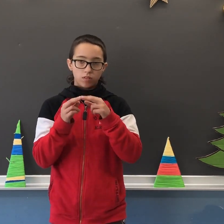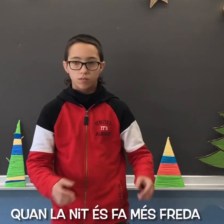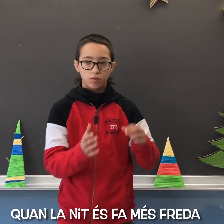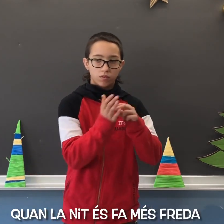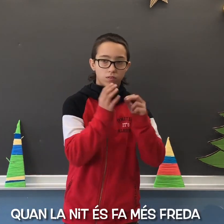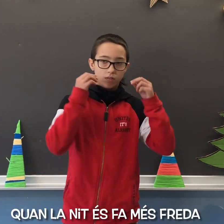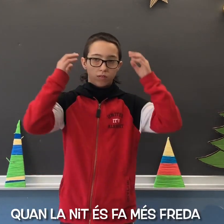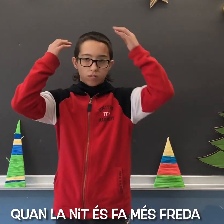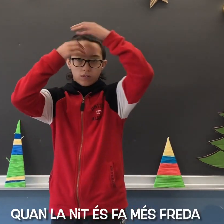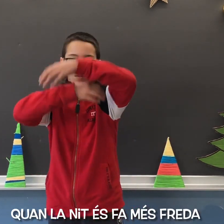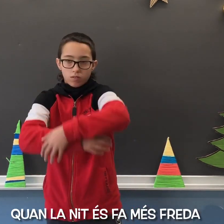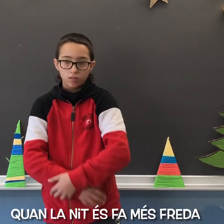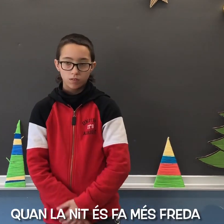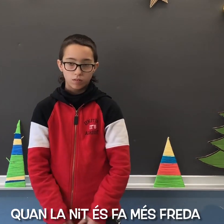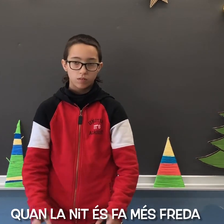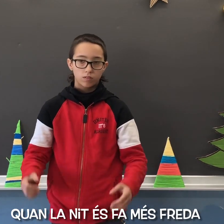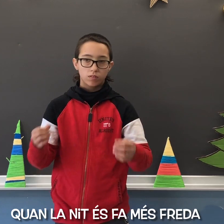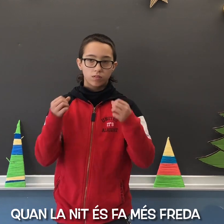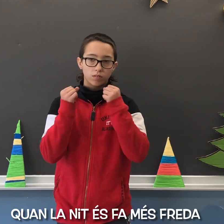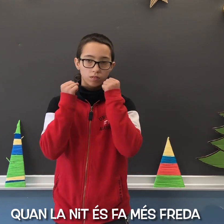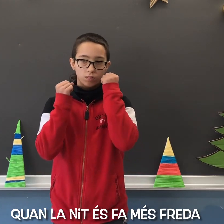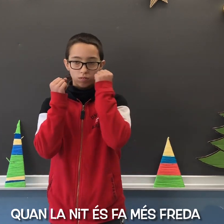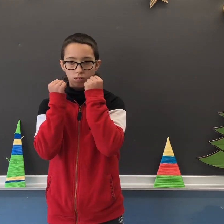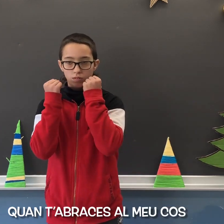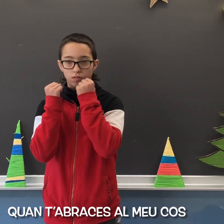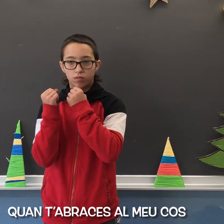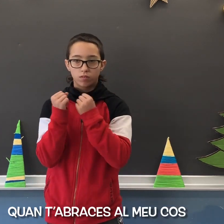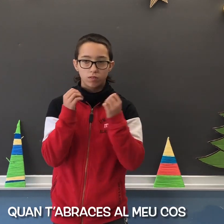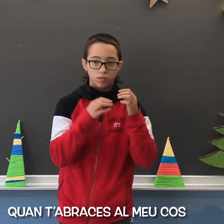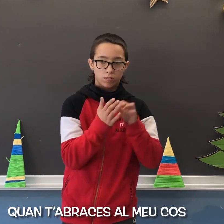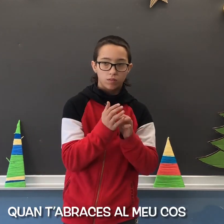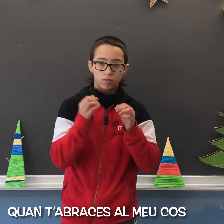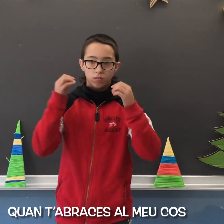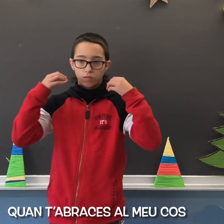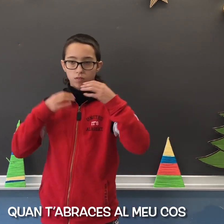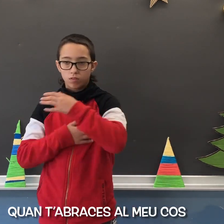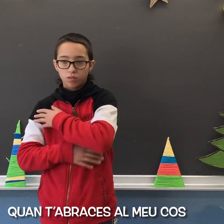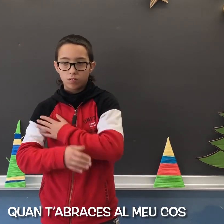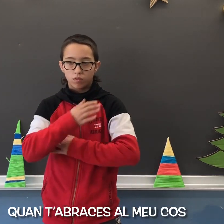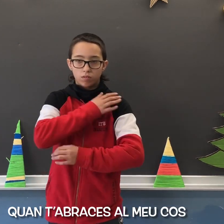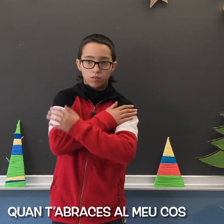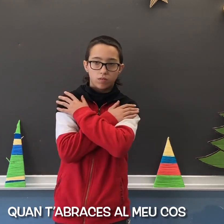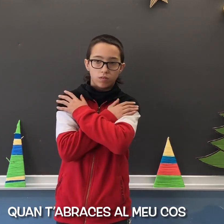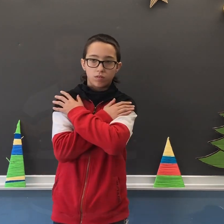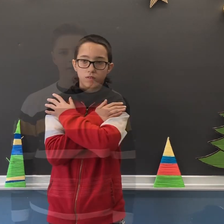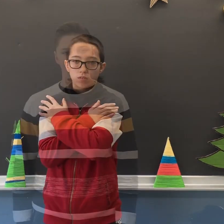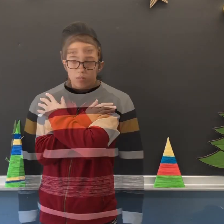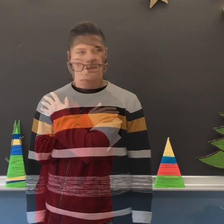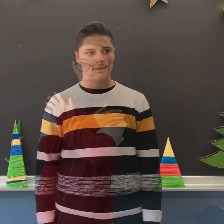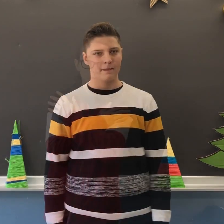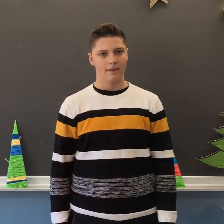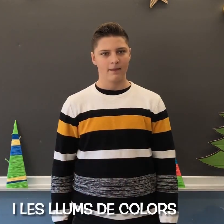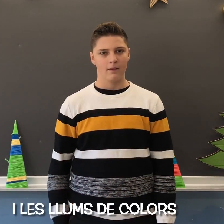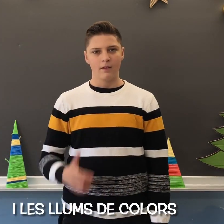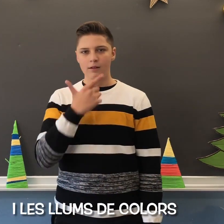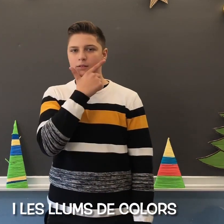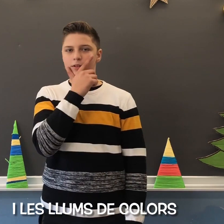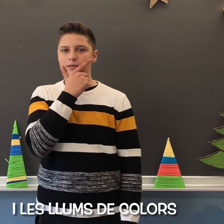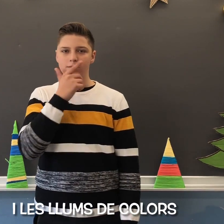la nit es fa més freda, quan t'abraces el meu cos i